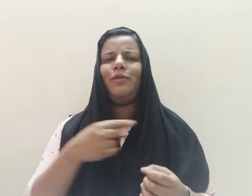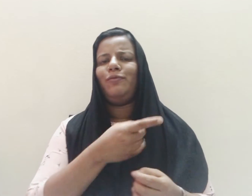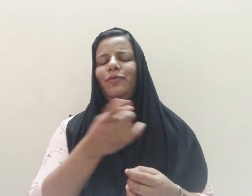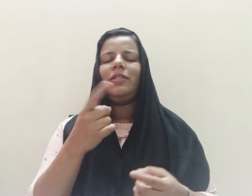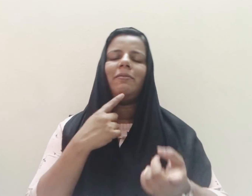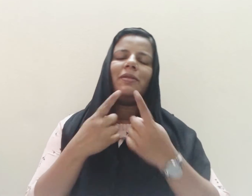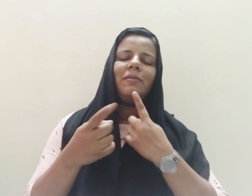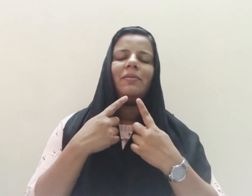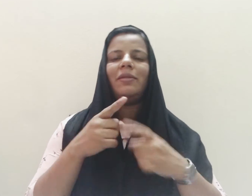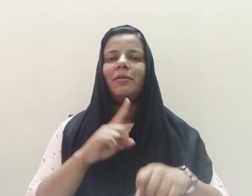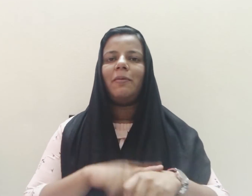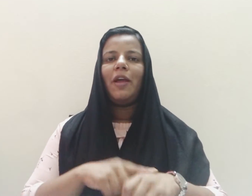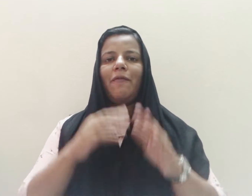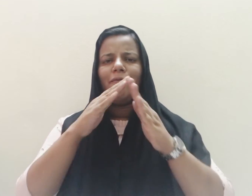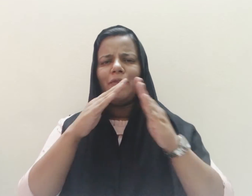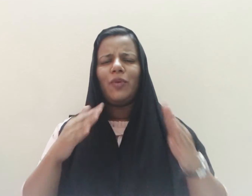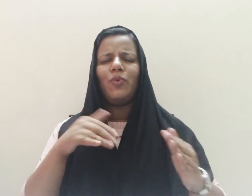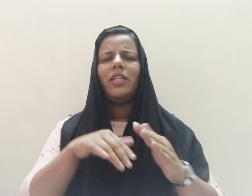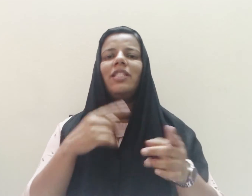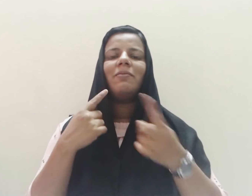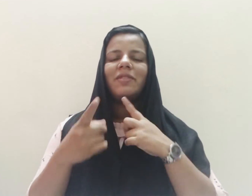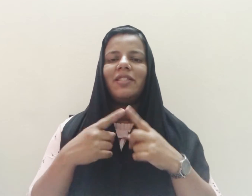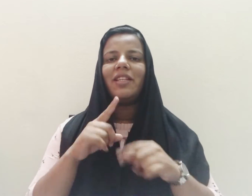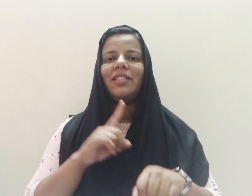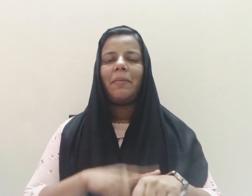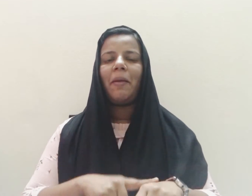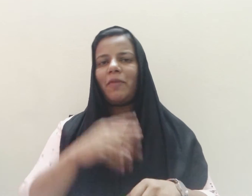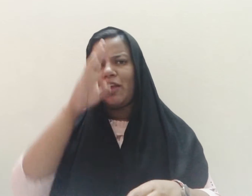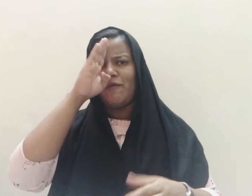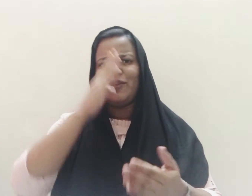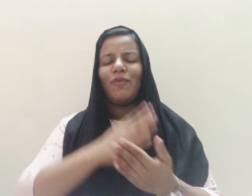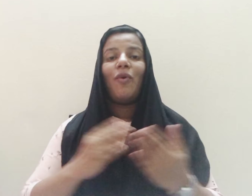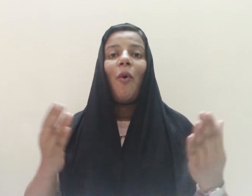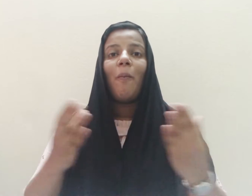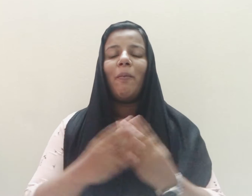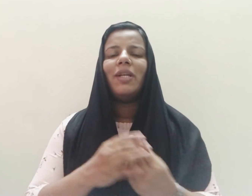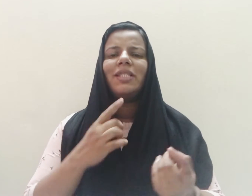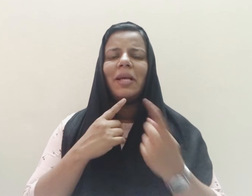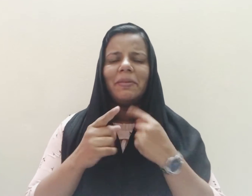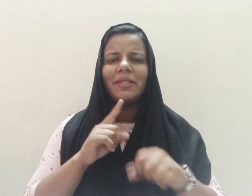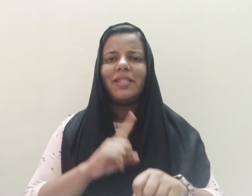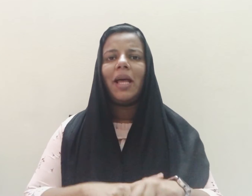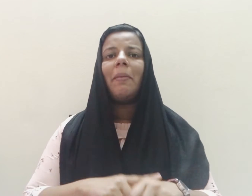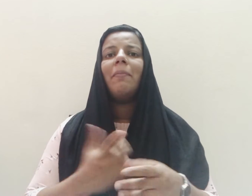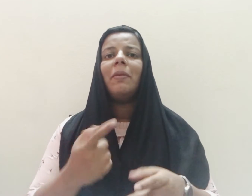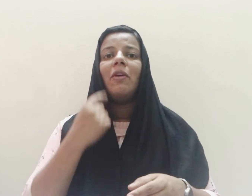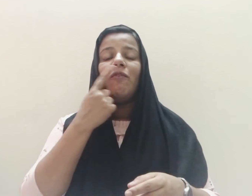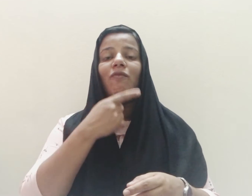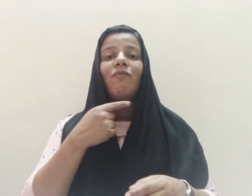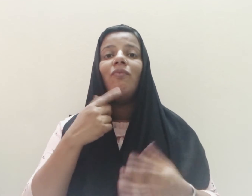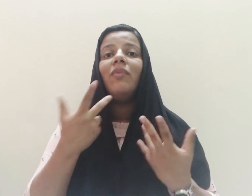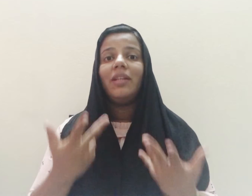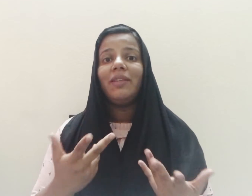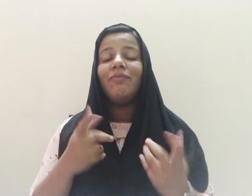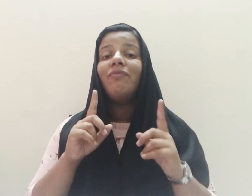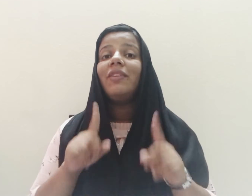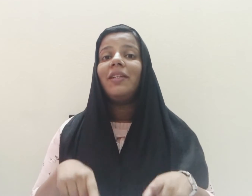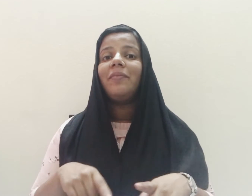നിന്ന് സംസാരിക്കുമ്പോൾ, നമ്മുടെ ഭവനത്തിനകത്തിരുന്ന് സംസാരിക്കുമ്പോൾ, വിശ്വാസികൾ കൂടി വരുമ്പോൾ സംസാരിക്കുന്നത്, നമ്മുടെ വാക്കുകൾ ആമേൻ